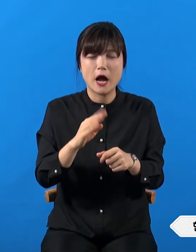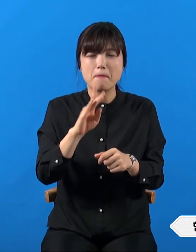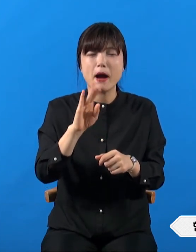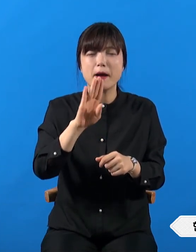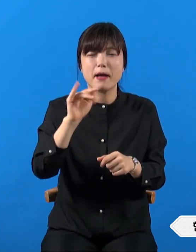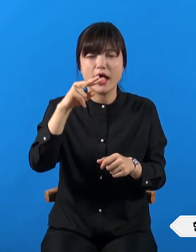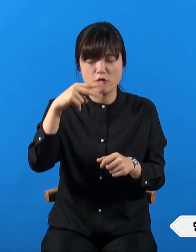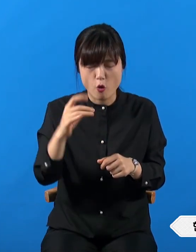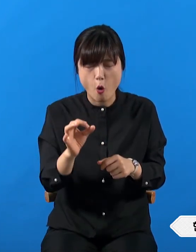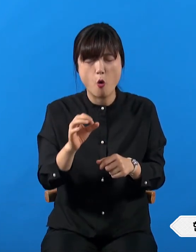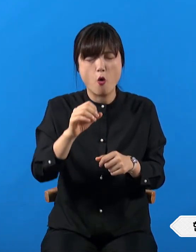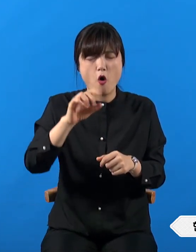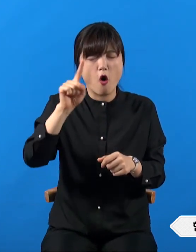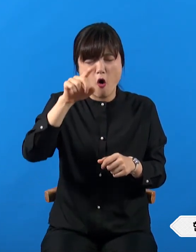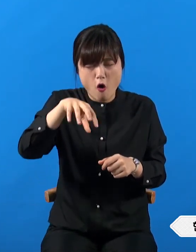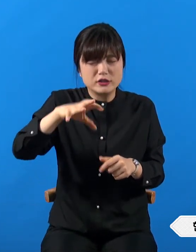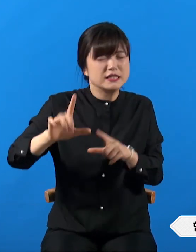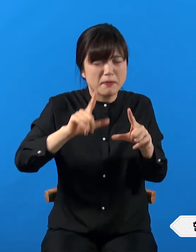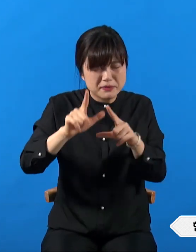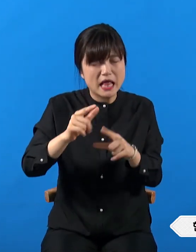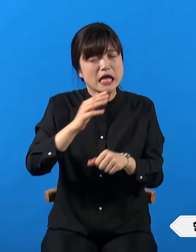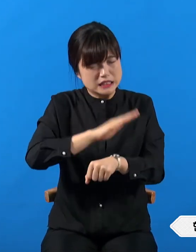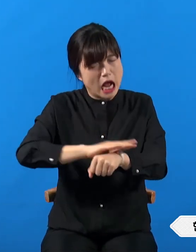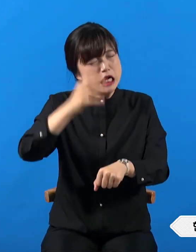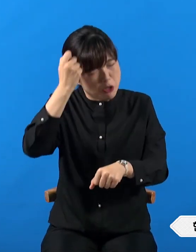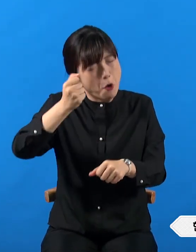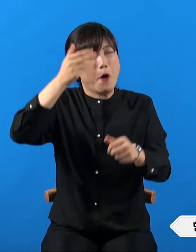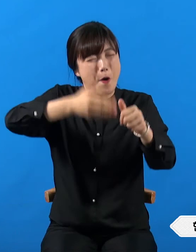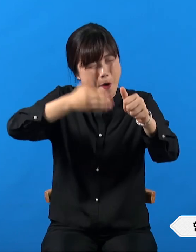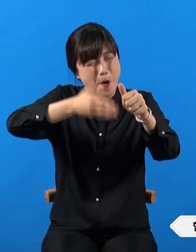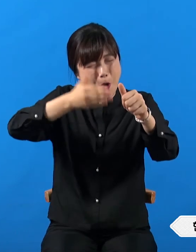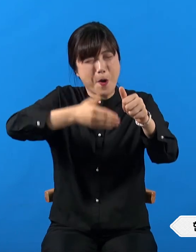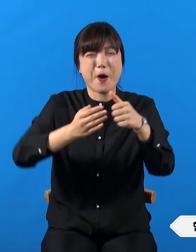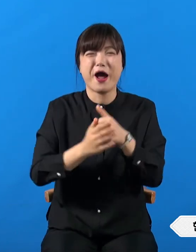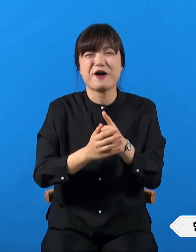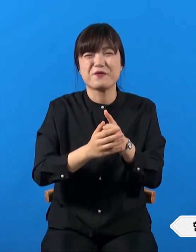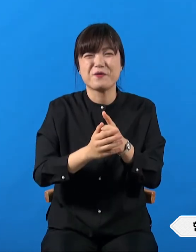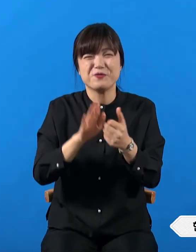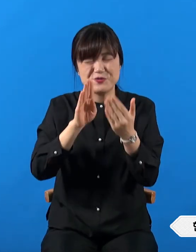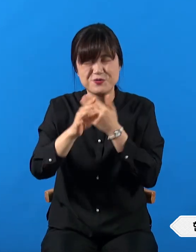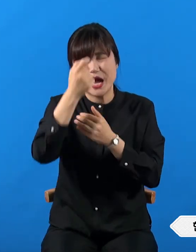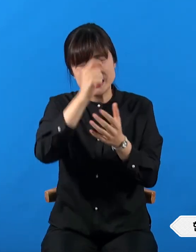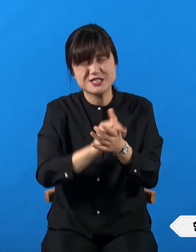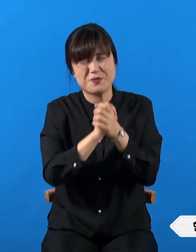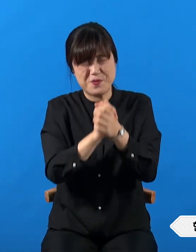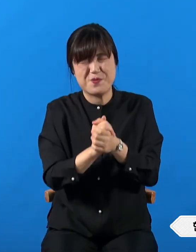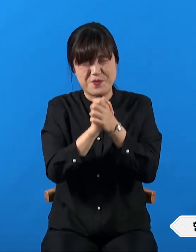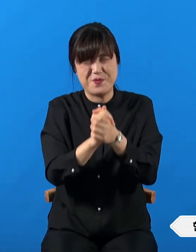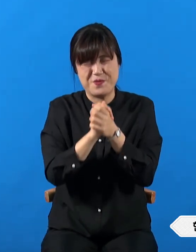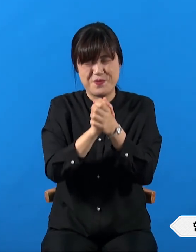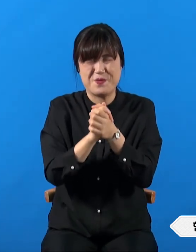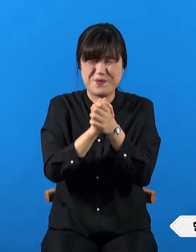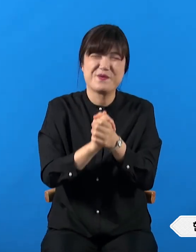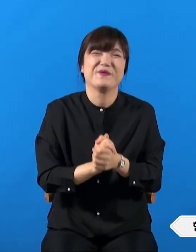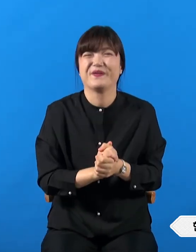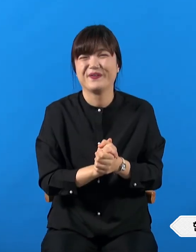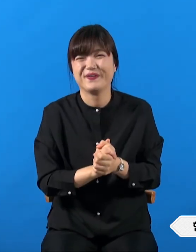방배동 86-3번지예요. 잘 기억해 주세요. 그리고 기도를 시작을 했다고 합니다.